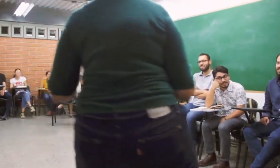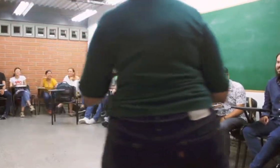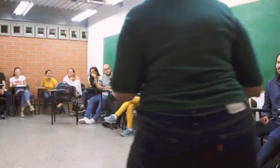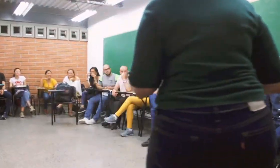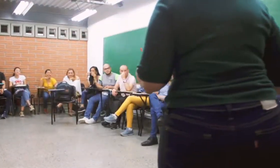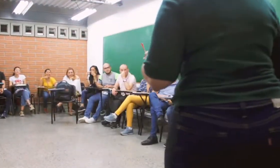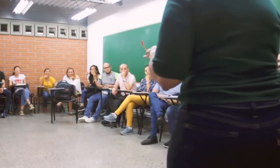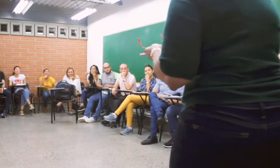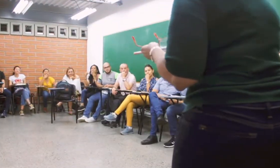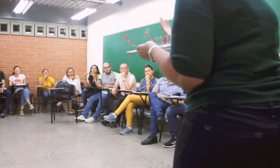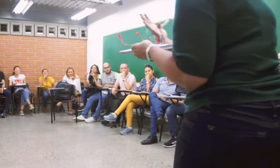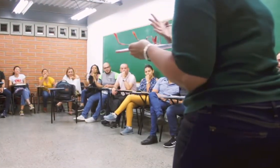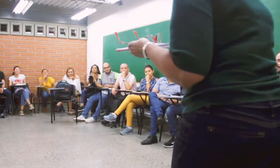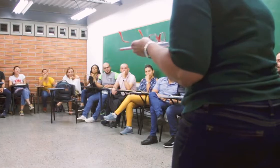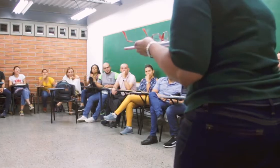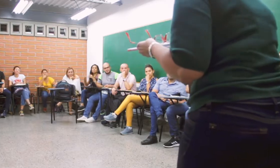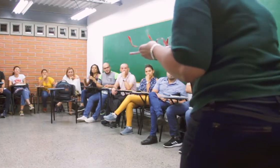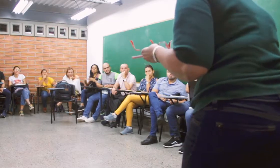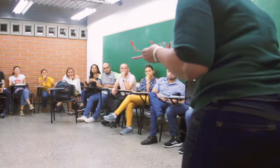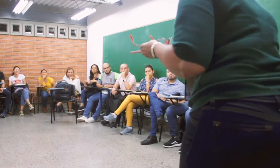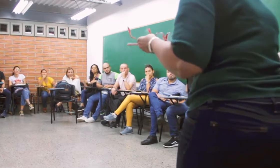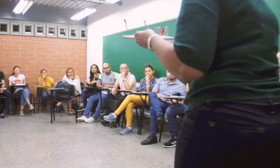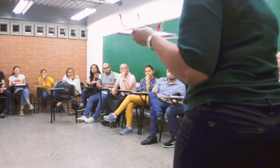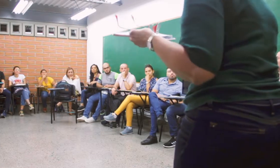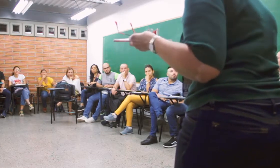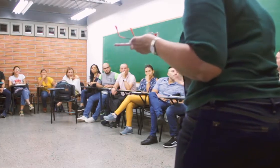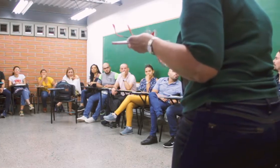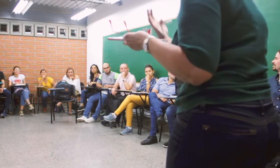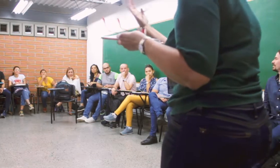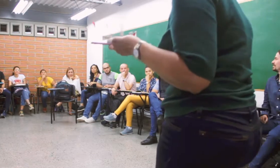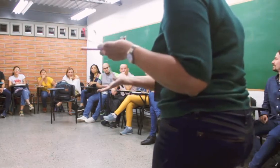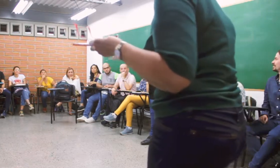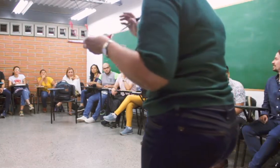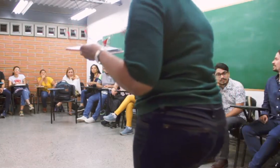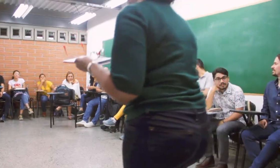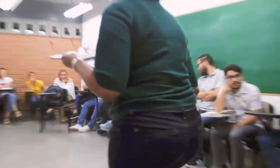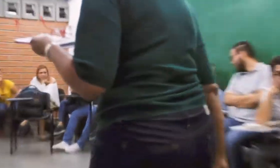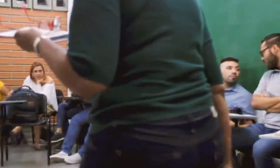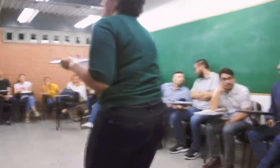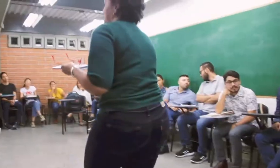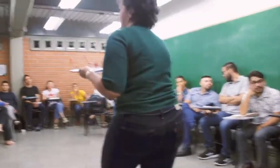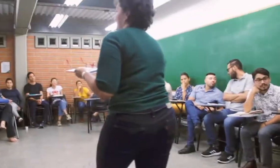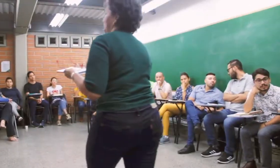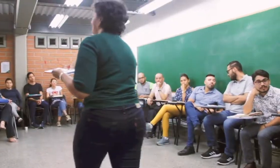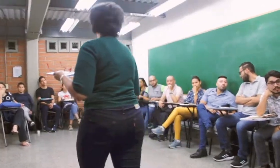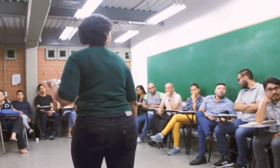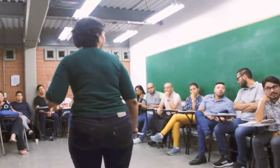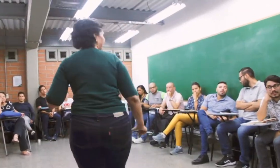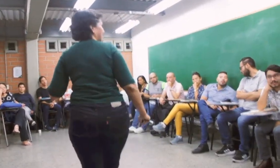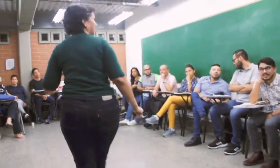grupo, que lidere la reunión, la sesión de conversación dentro de 8 días.